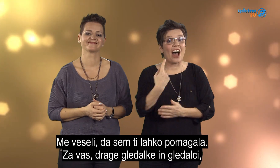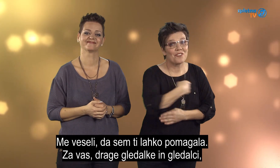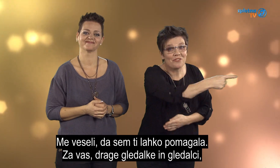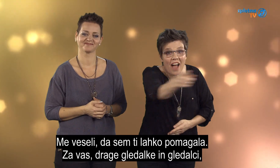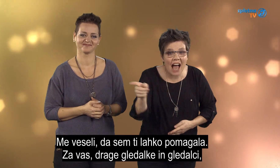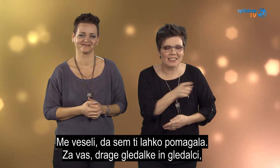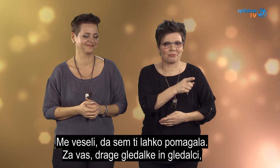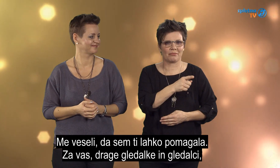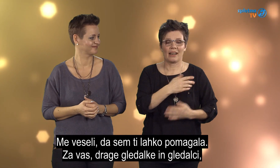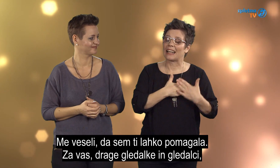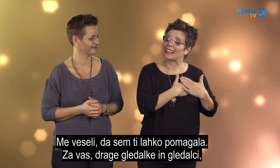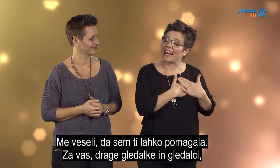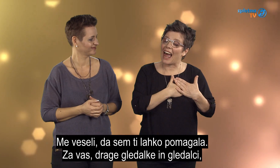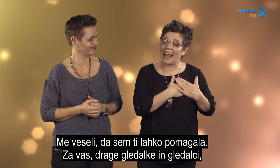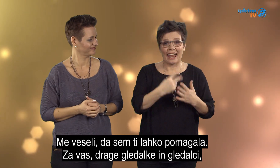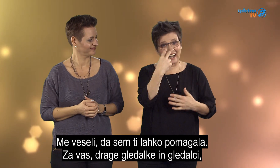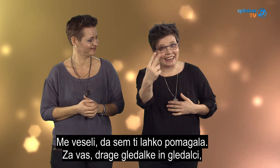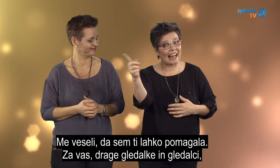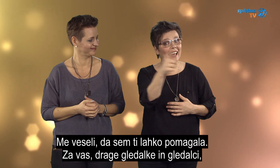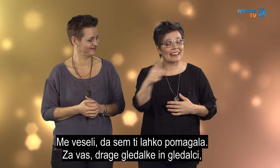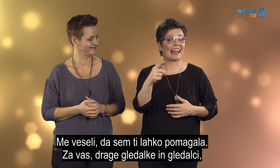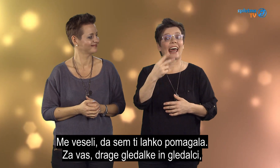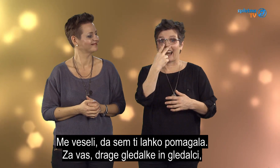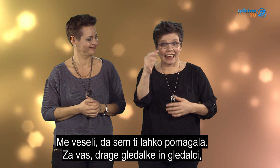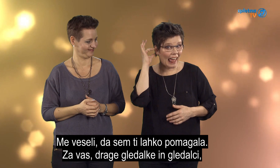Za vas, drage gledalke in gledalci, pa imamo nagradno igro.